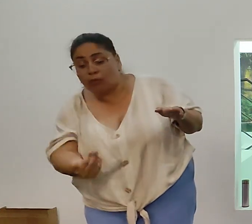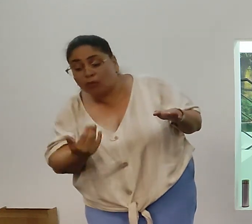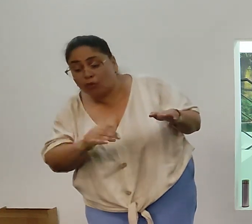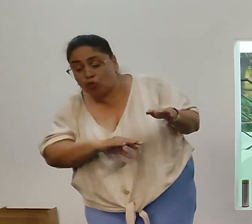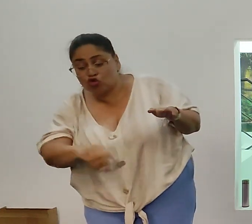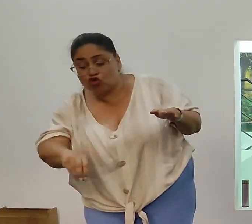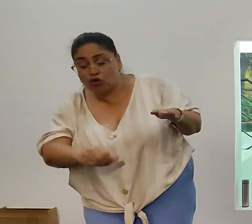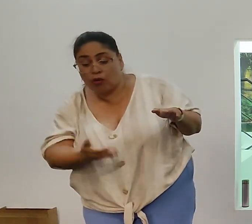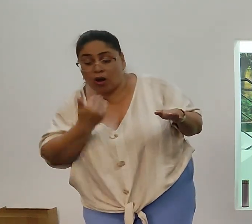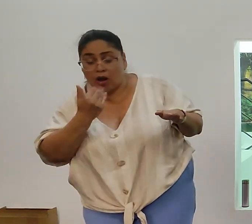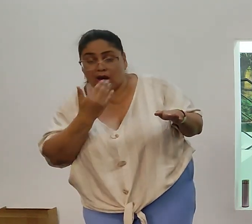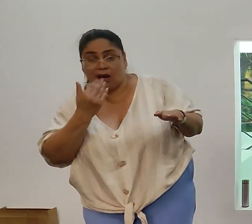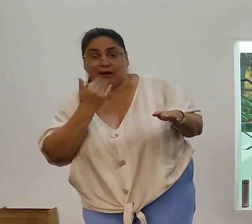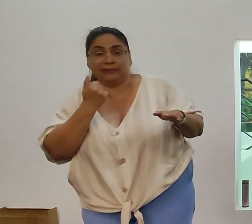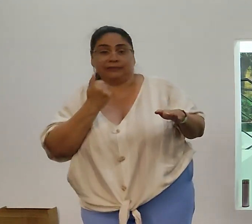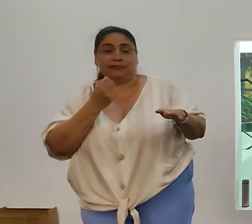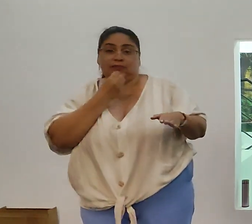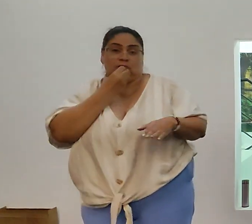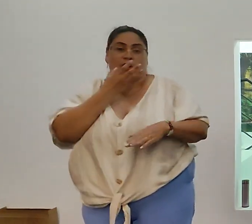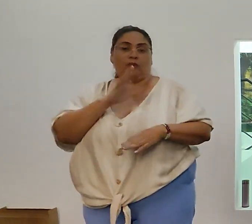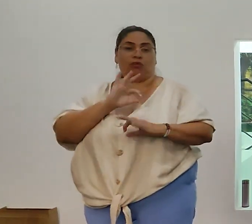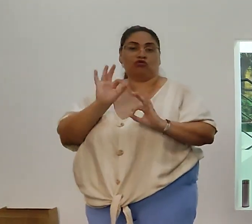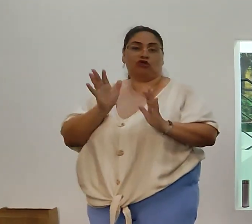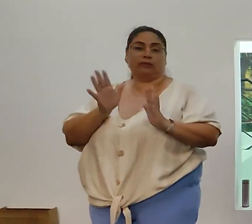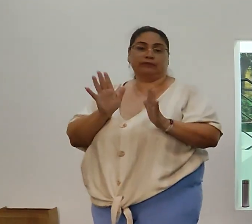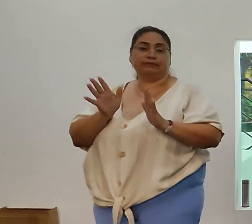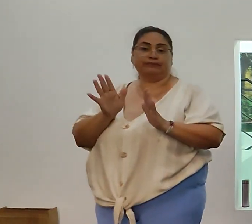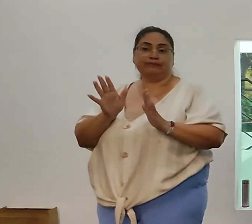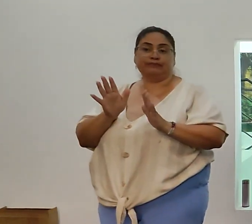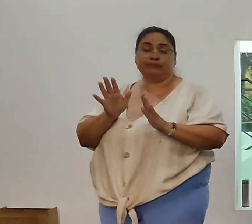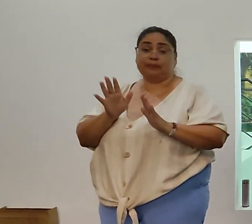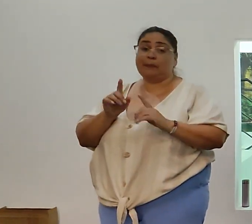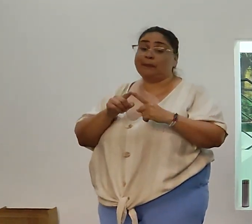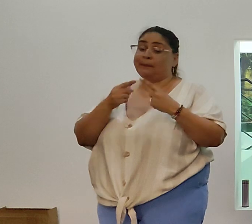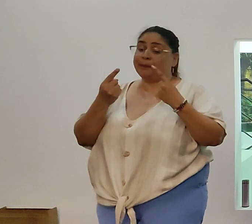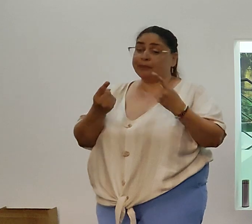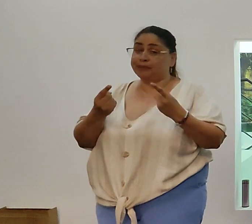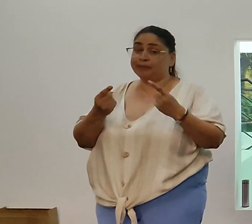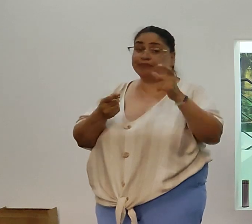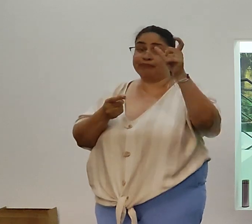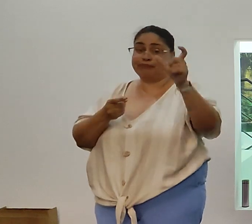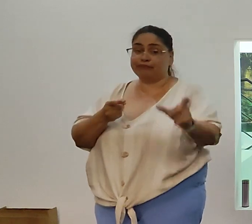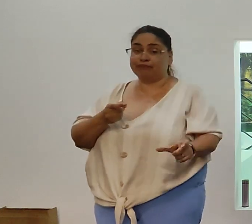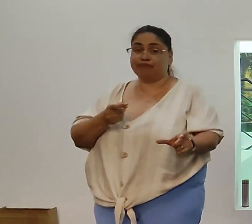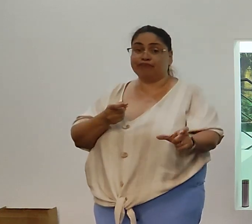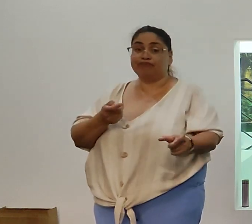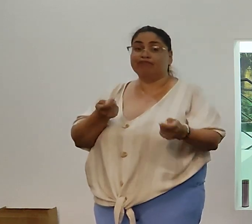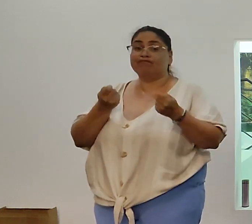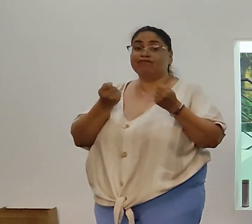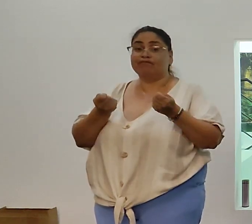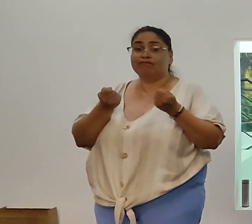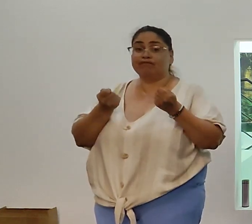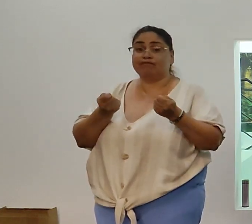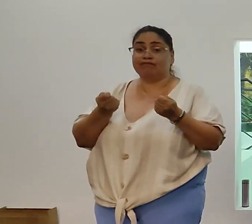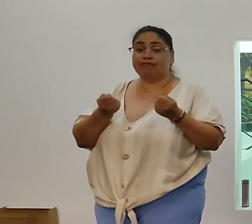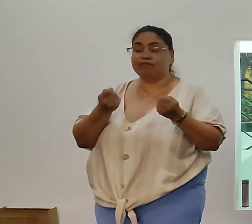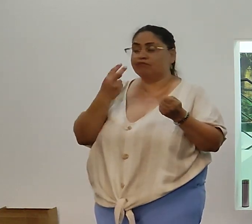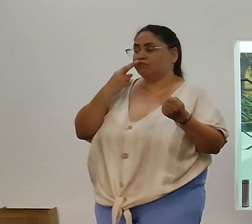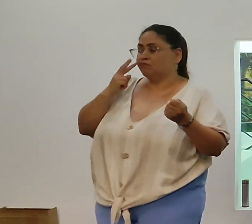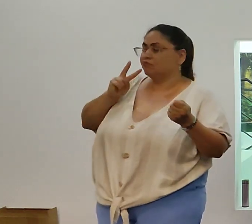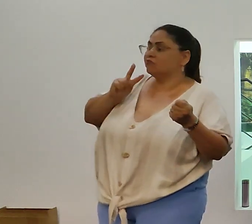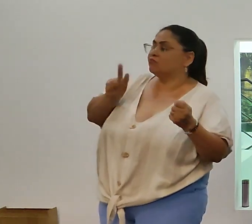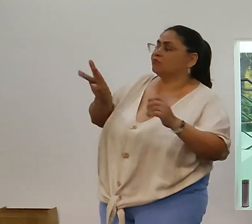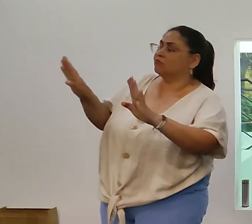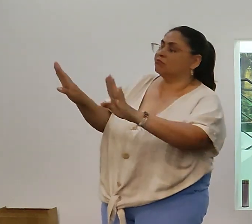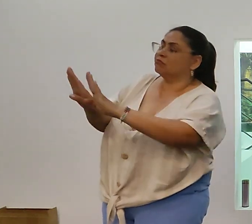um troféu. E isso também nos mostra que esse rico, além de tudo, ele era avarento. Além de tudo, ele via um mendigo no